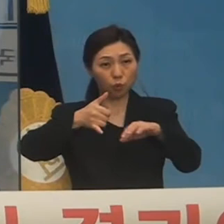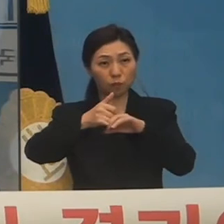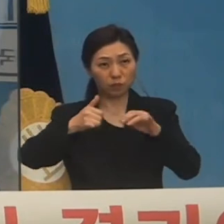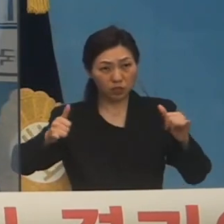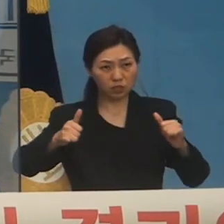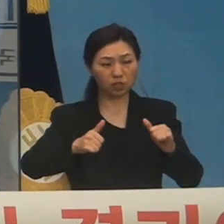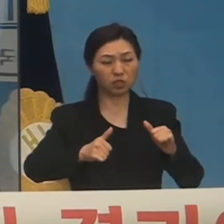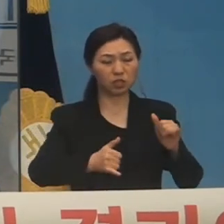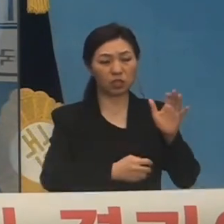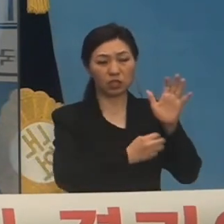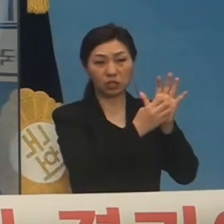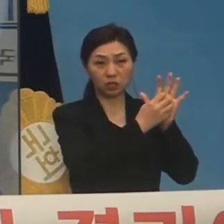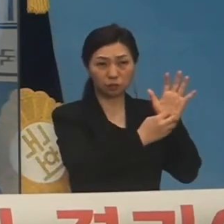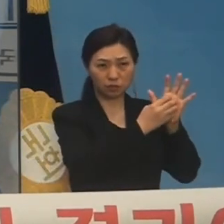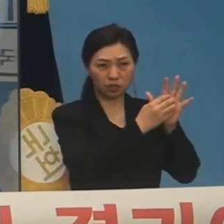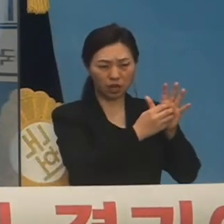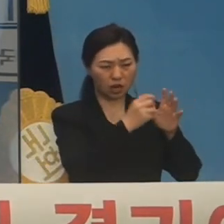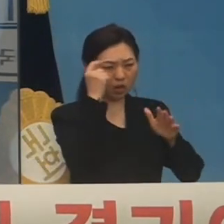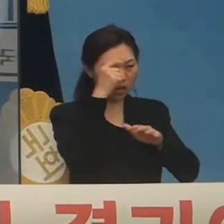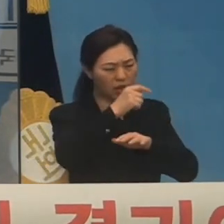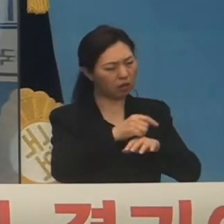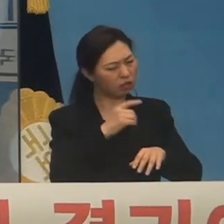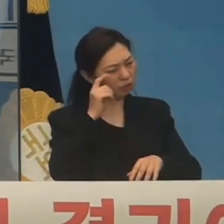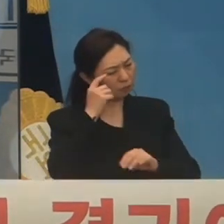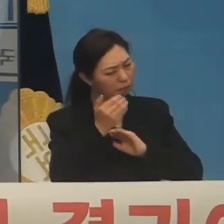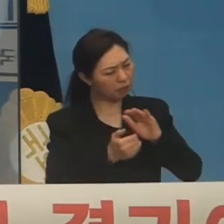입찰 예정 가격 이상 금액으로